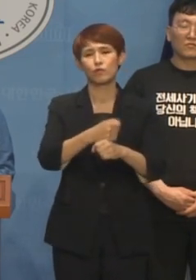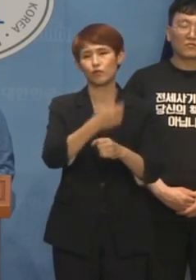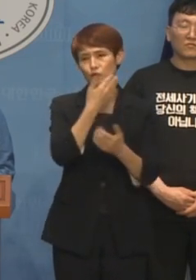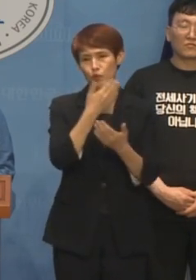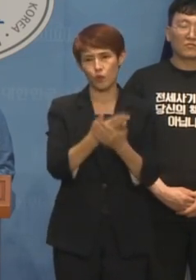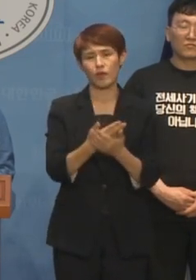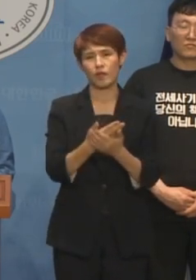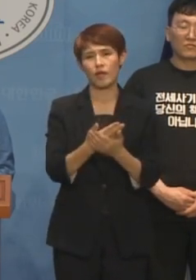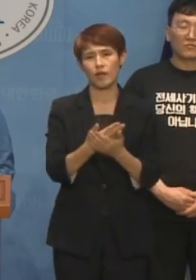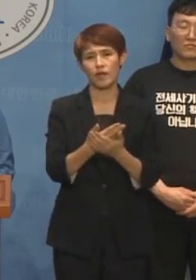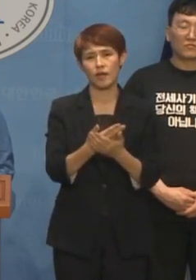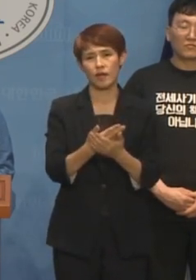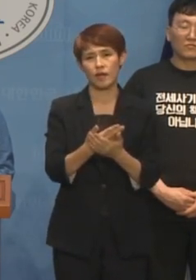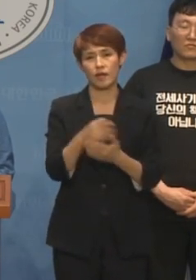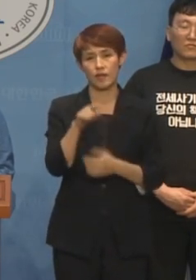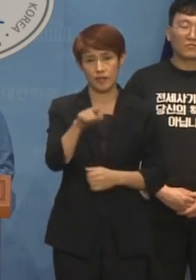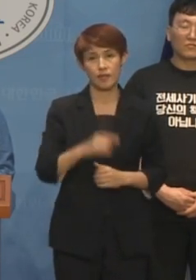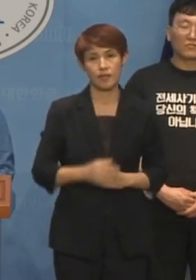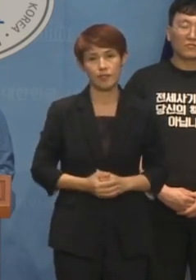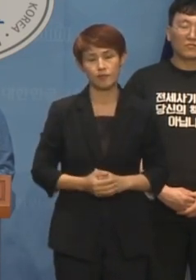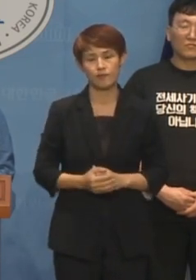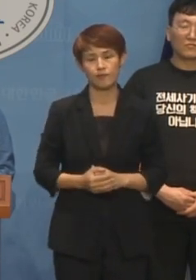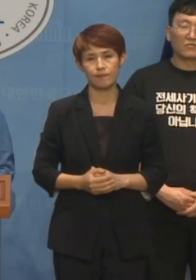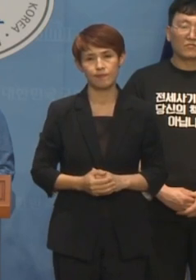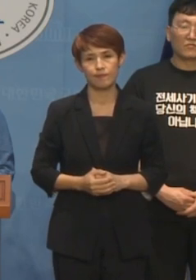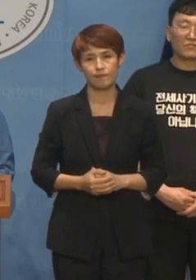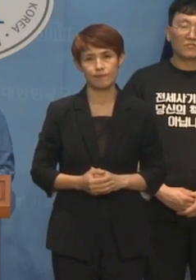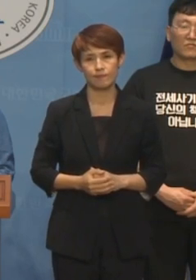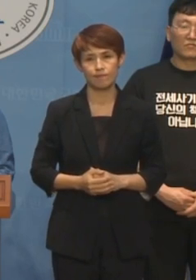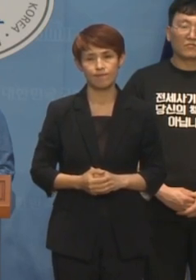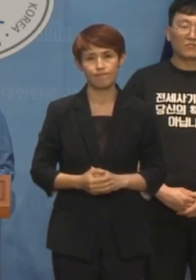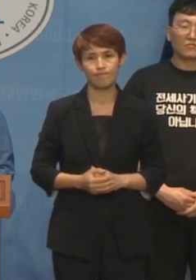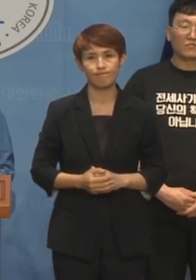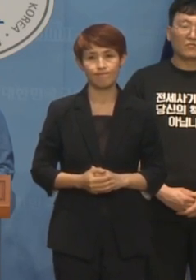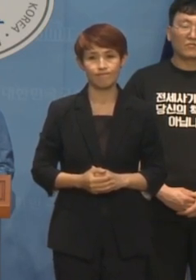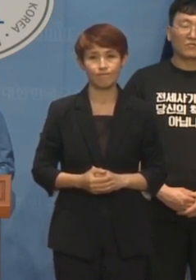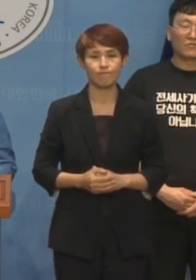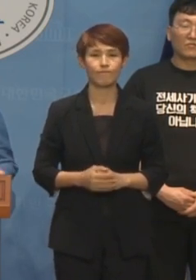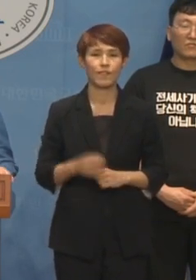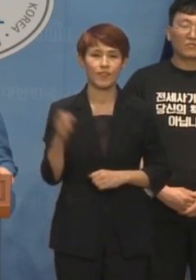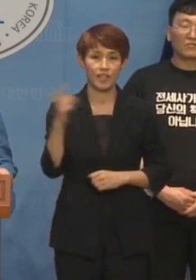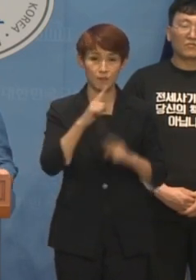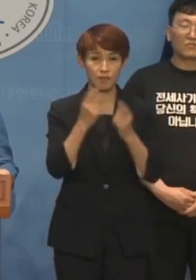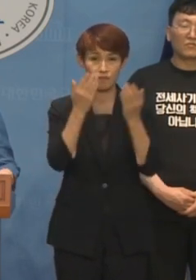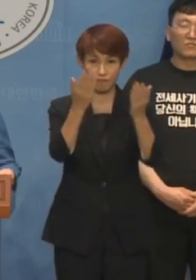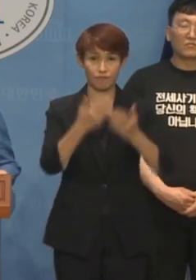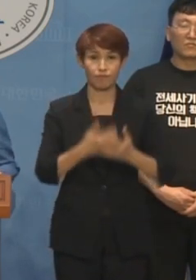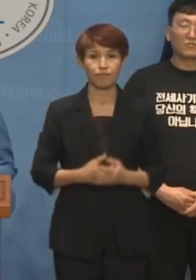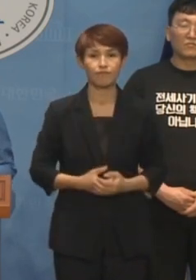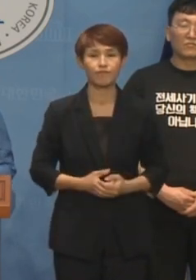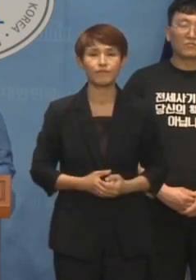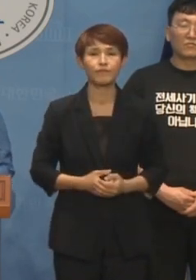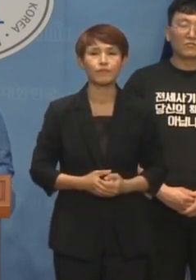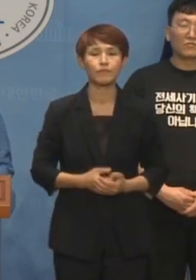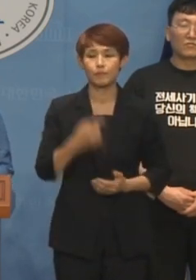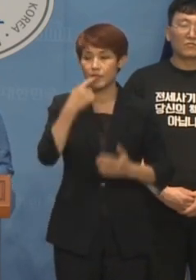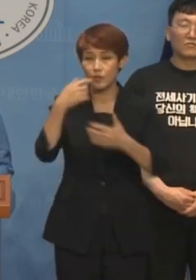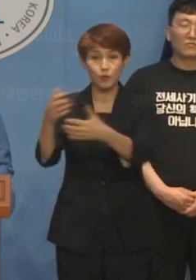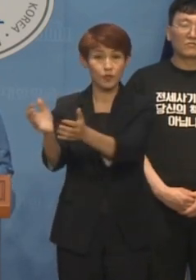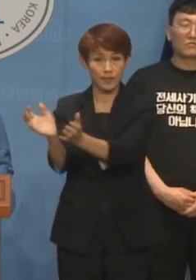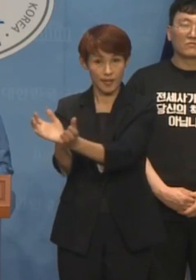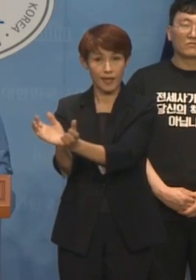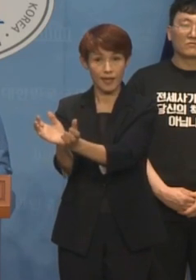자격이 있는 그만큼 중요성을 갖는 그런 민생 법안이다. 이 점을 다시 한번 강조드리고 그래서